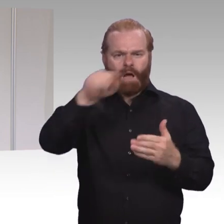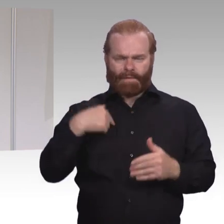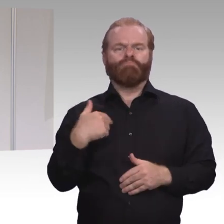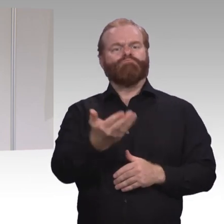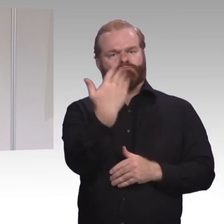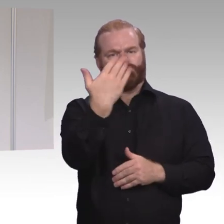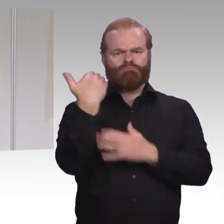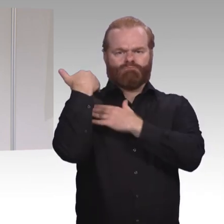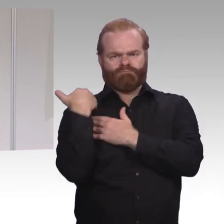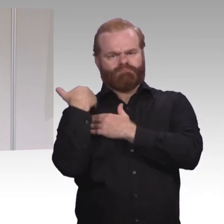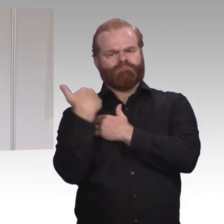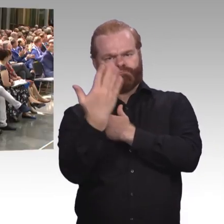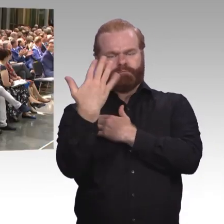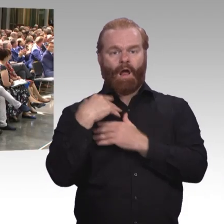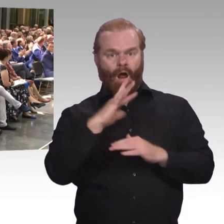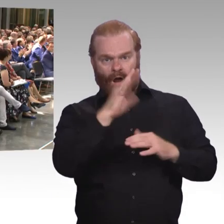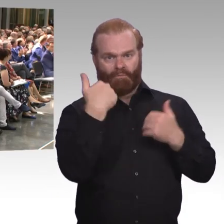fest.